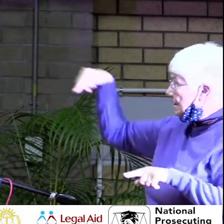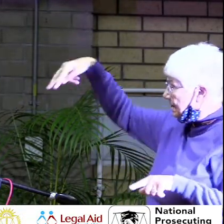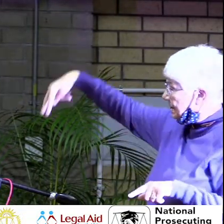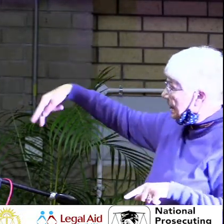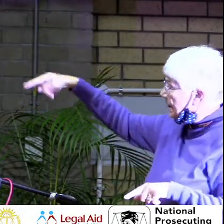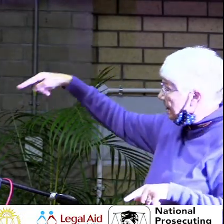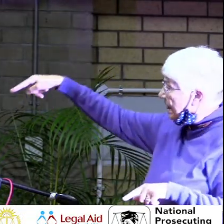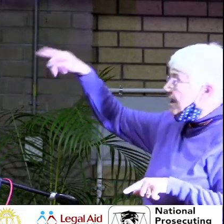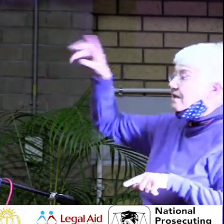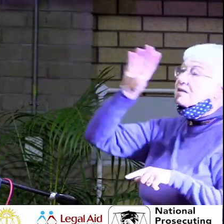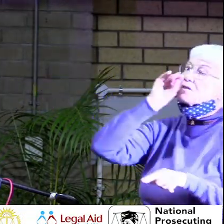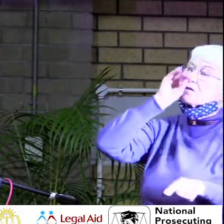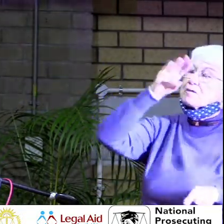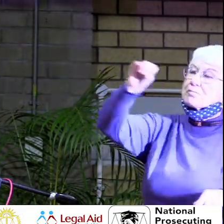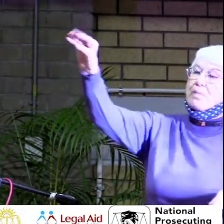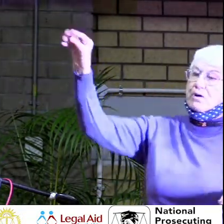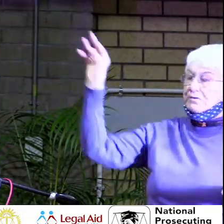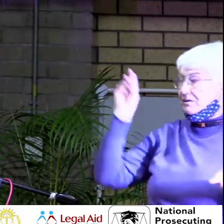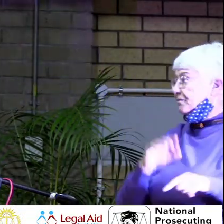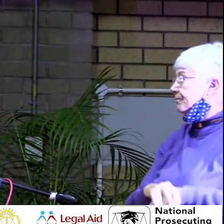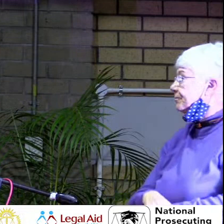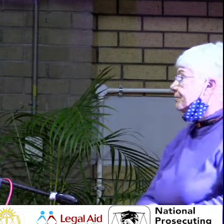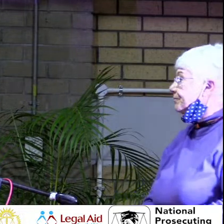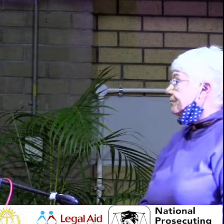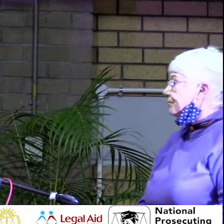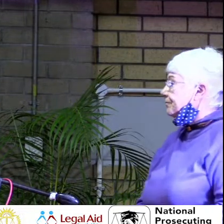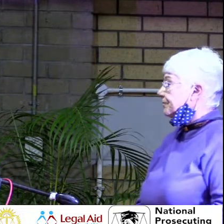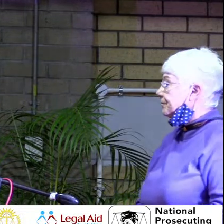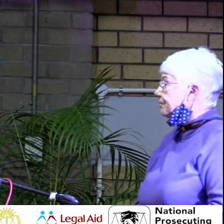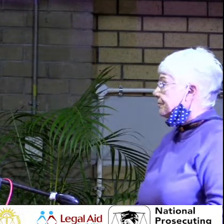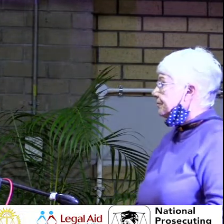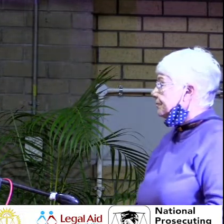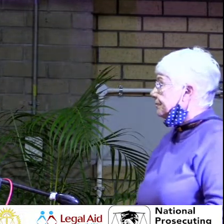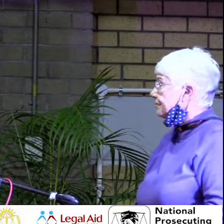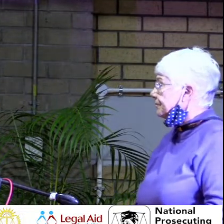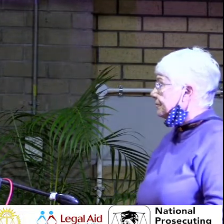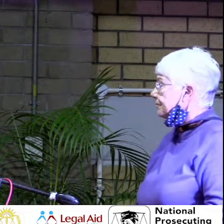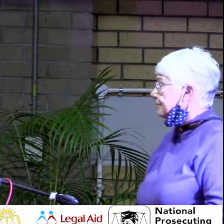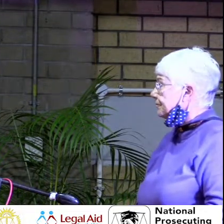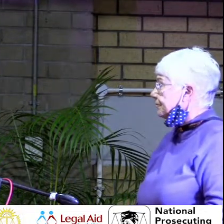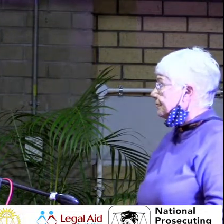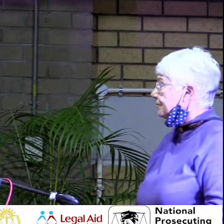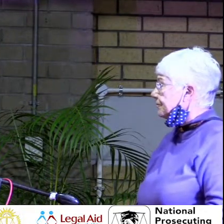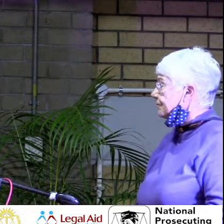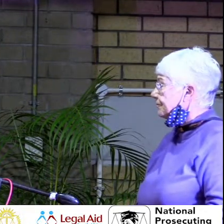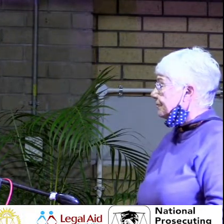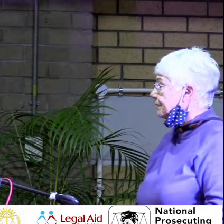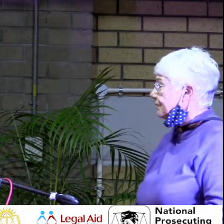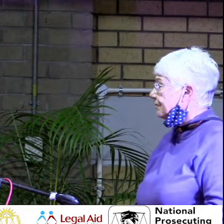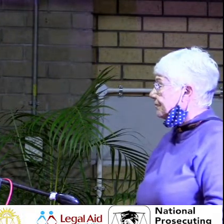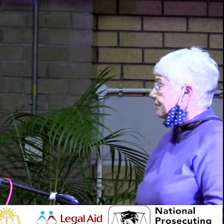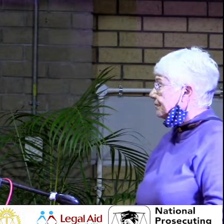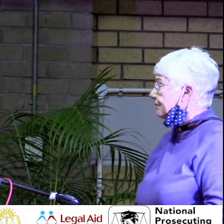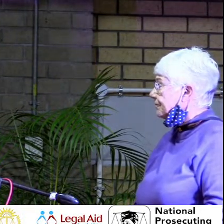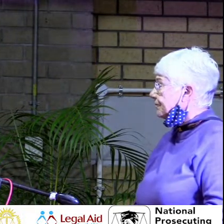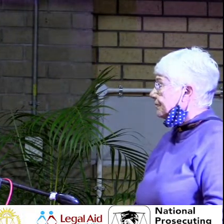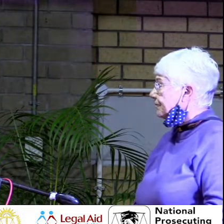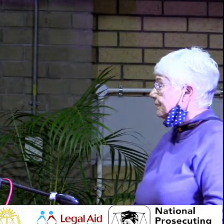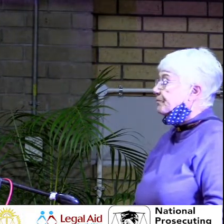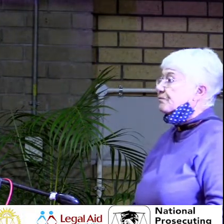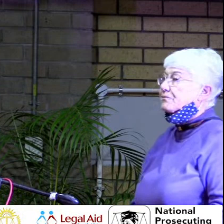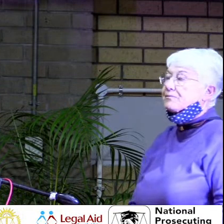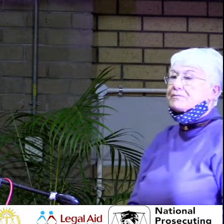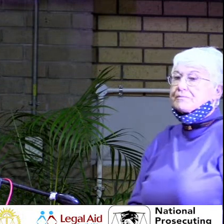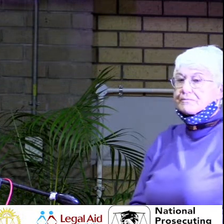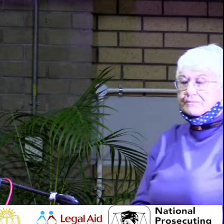ngoku u-Advocate Nissen ke ngoku isakhiwo sabo se-Adderley Street kwi-6th floor